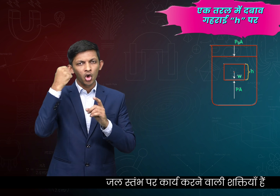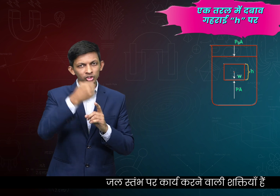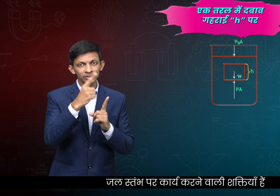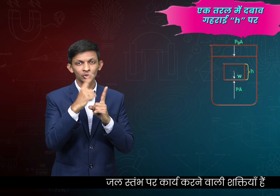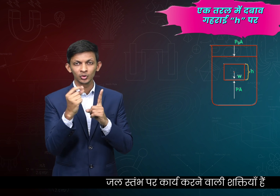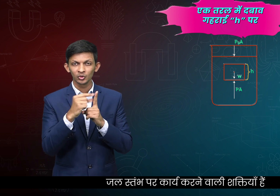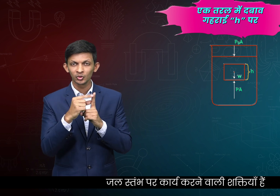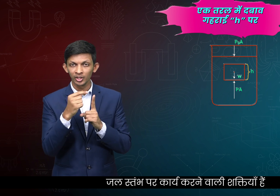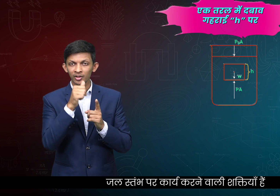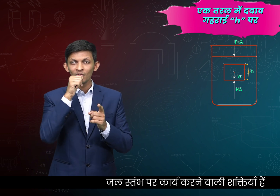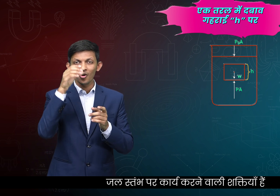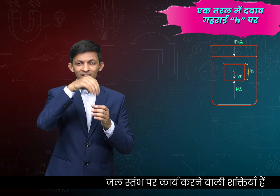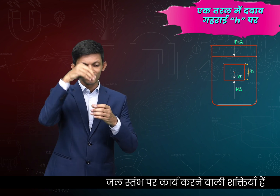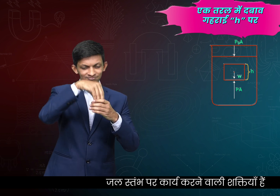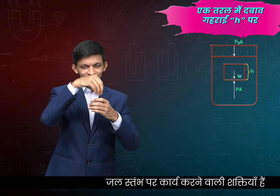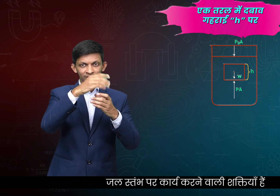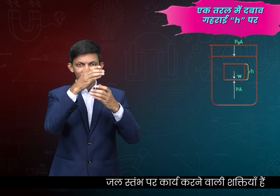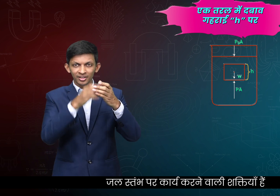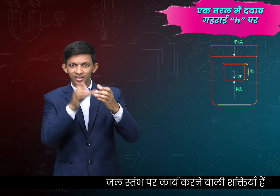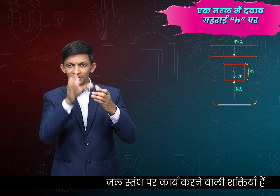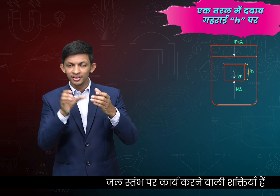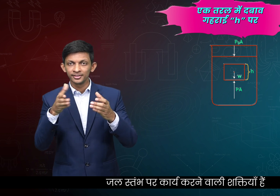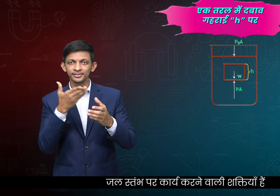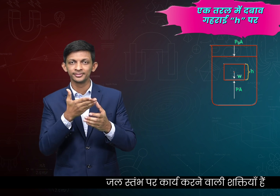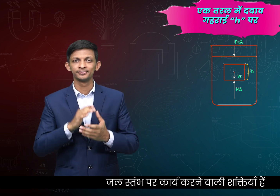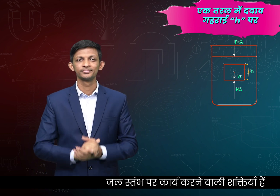जल स्तंभ पर कार्य करने वाली शक्तियां हैं।